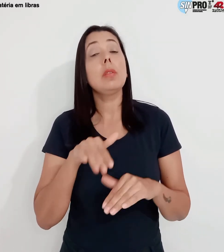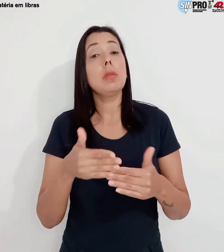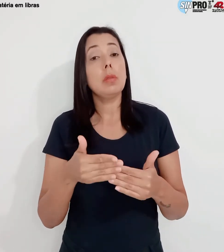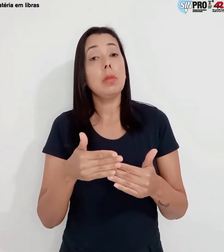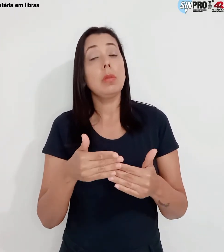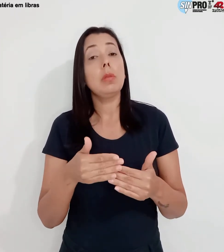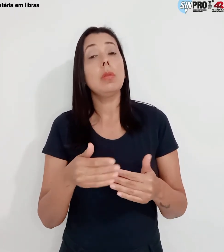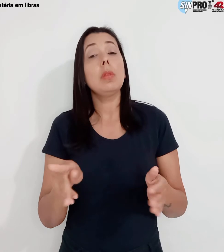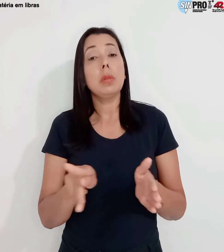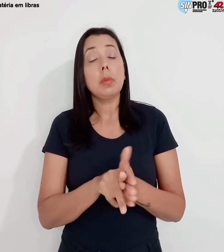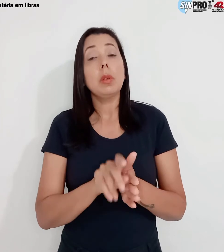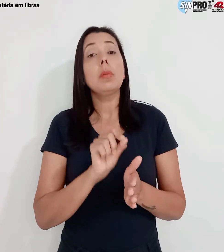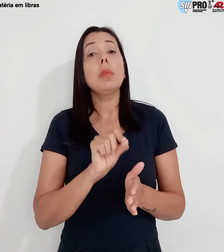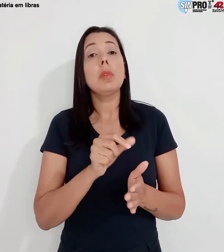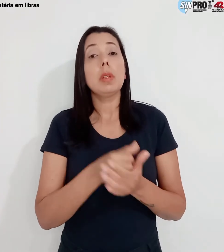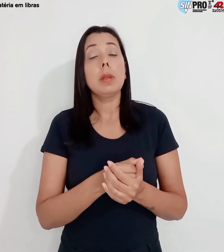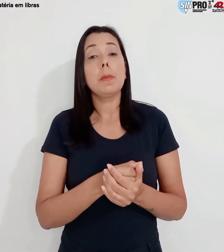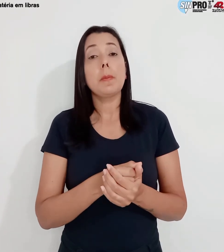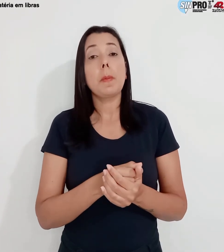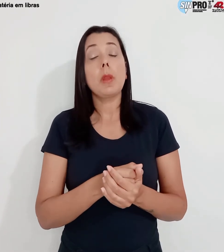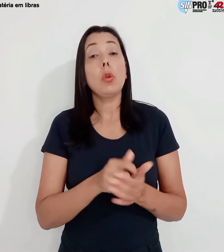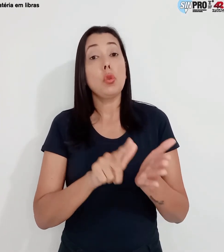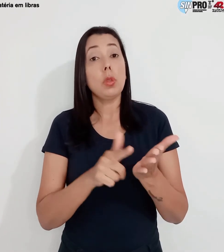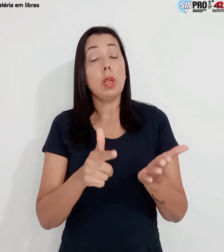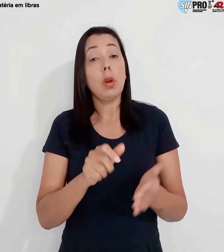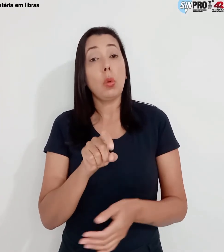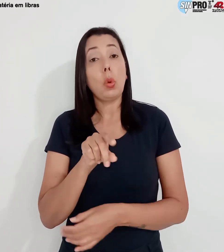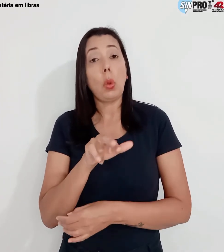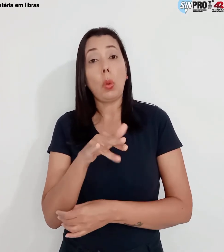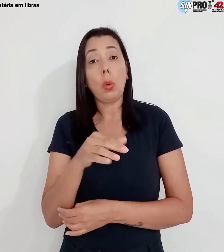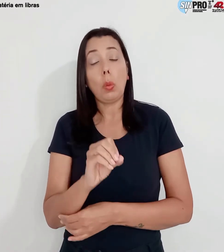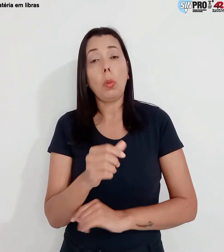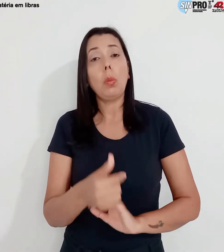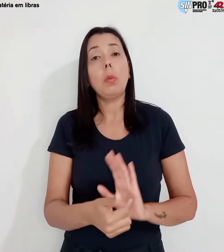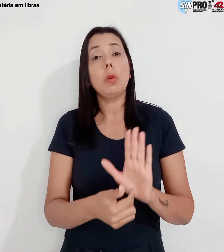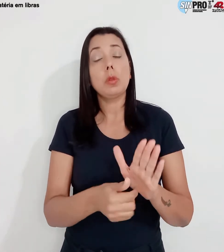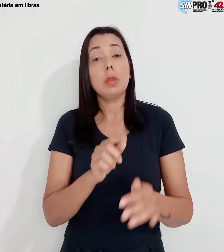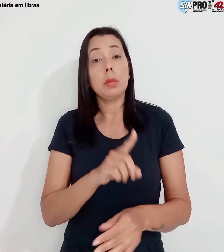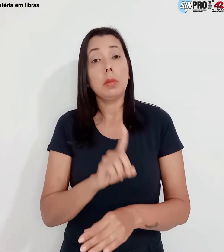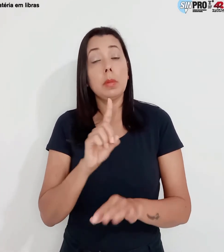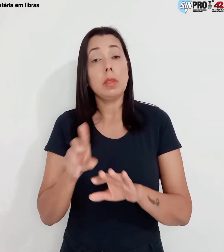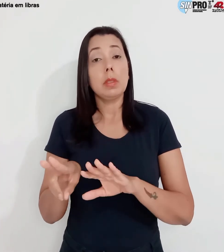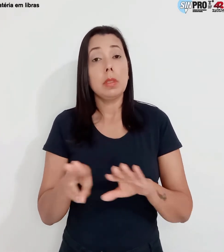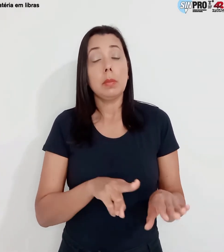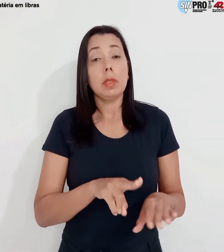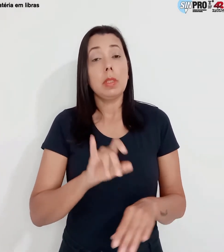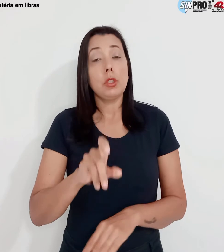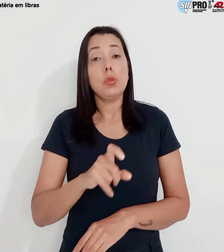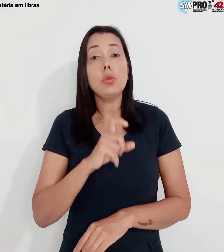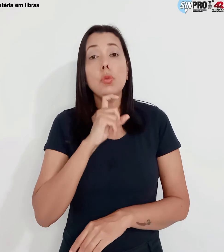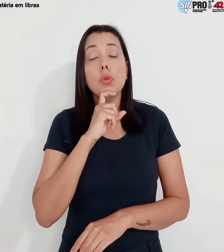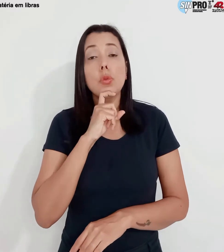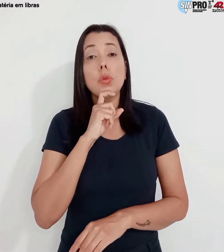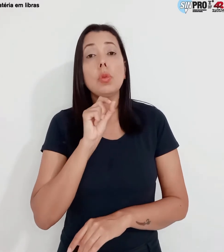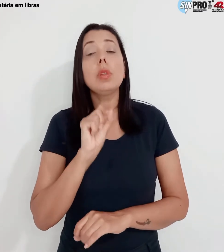com exclusividade pelo O Globo, mostrou na primeira semana de julho que